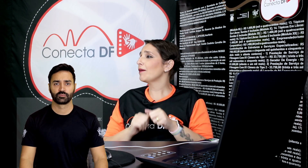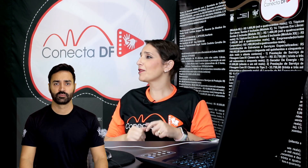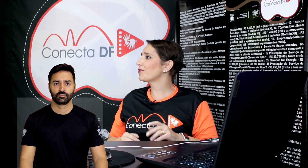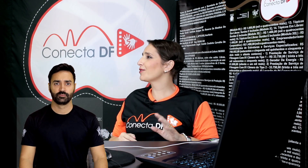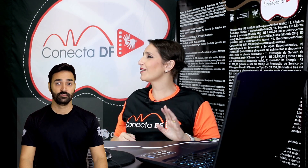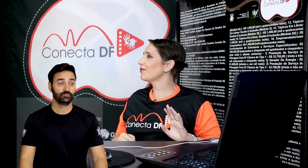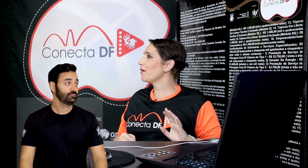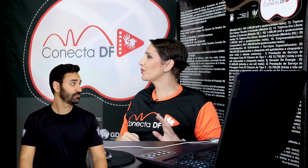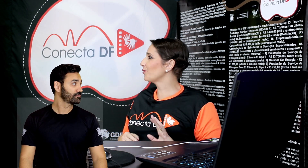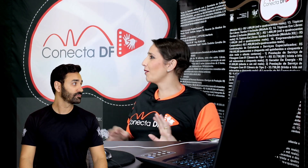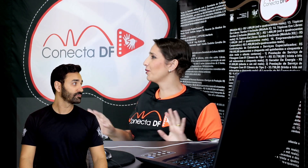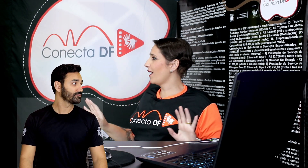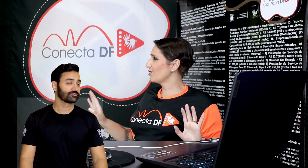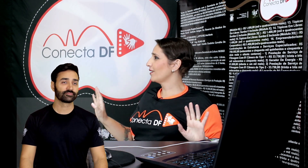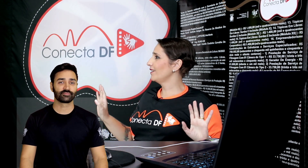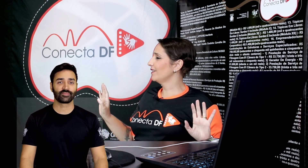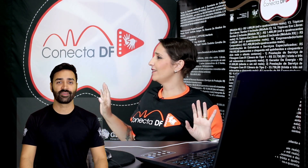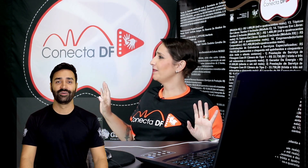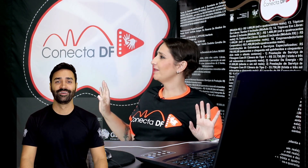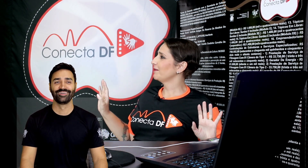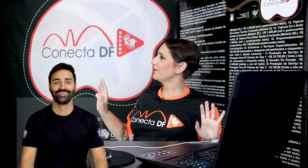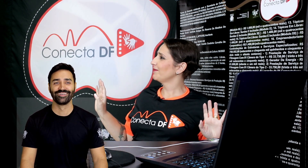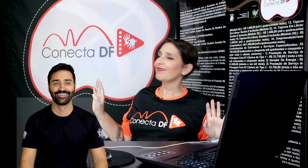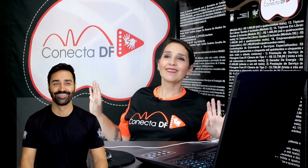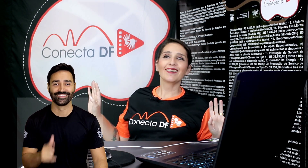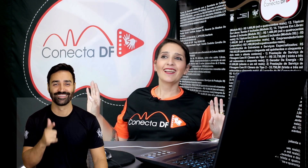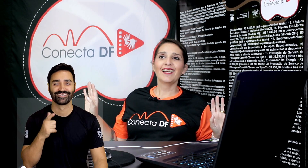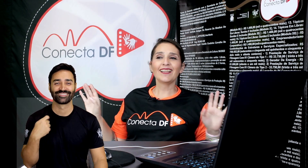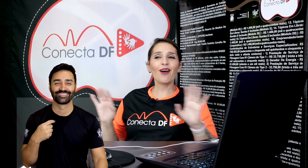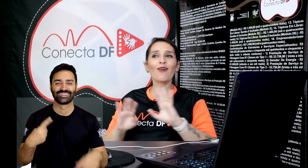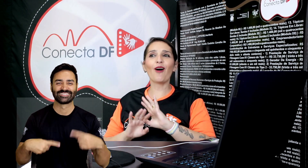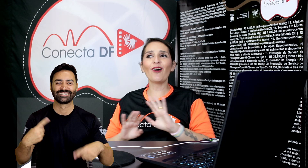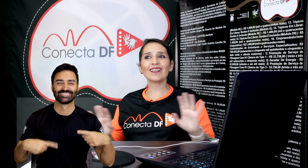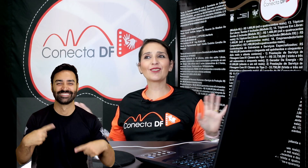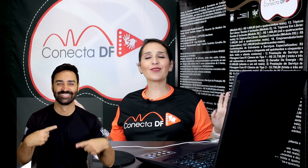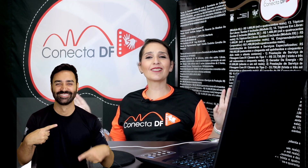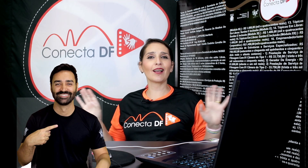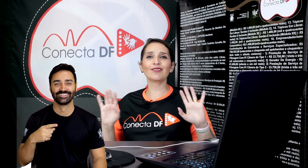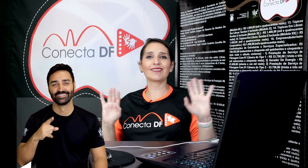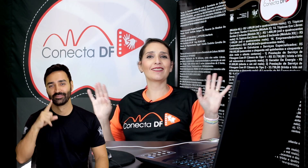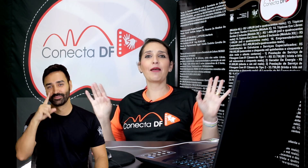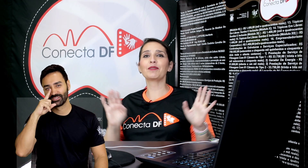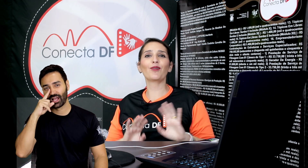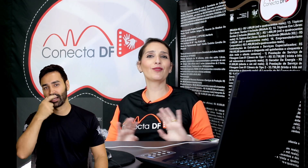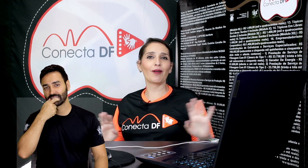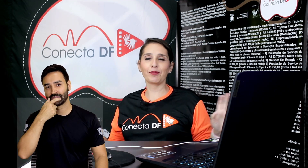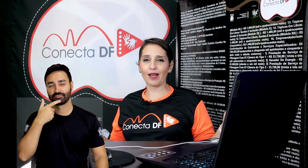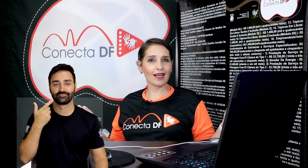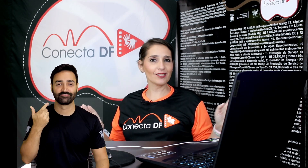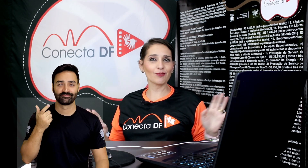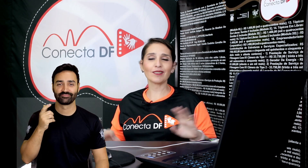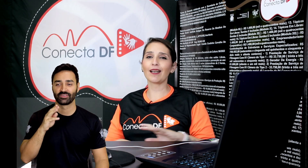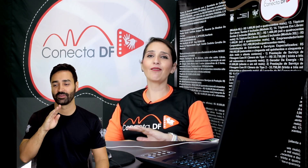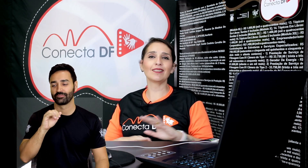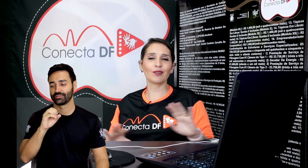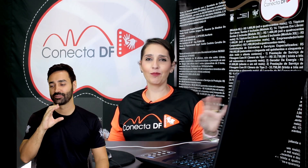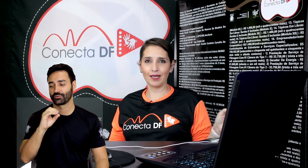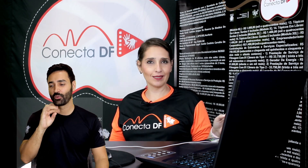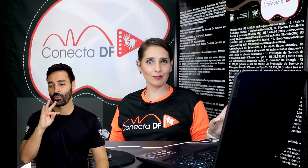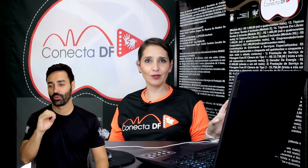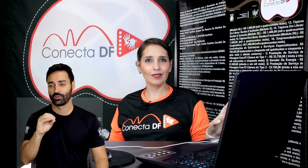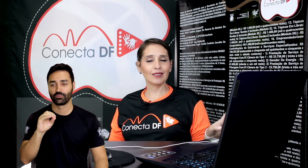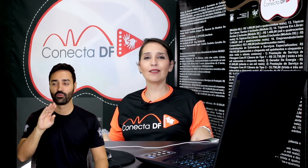Não temos a discussão do é biscoito ou é bolacha, né, Dani? Não rola a discussão de é biscoito ou é bolacha, o sinal vai